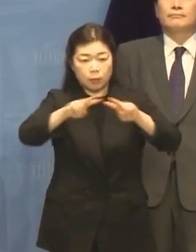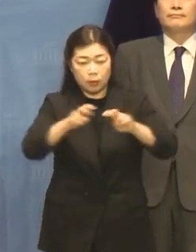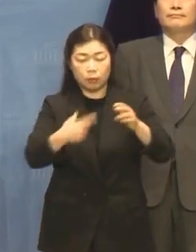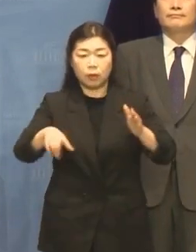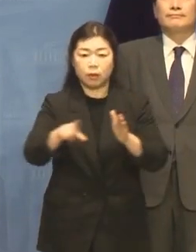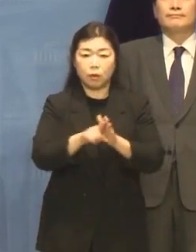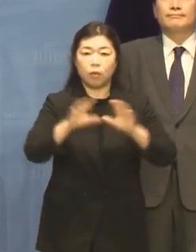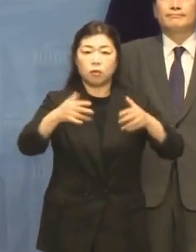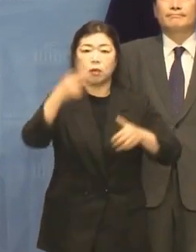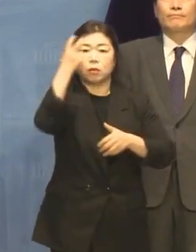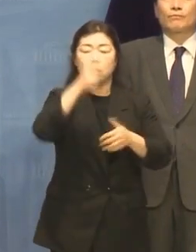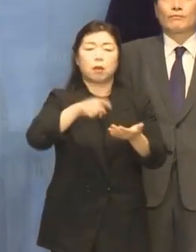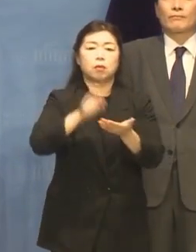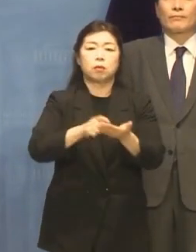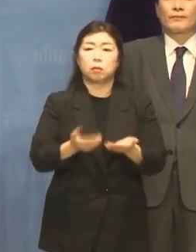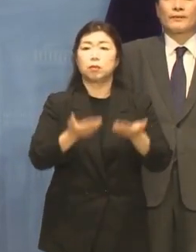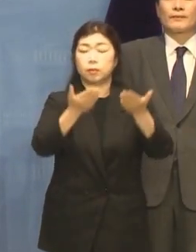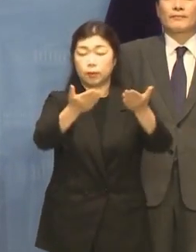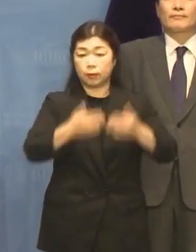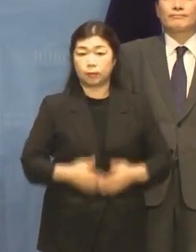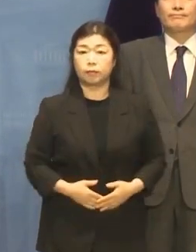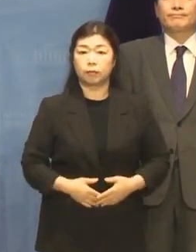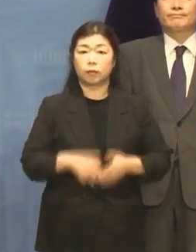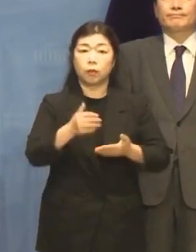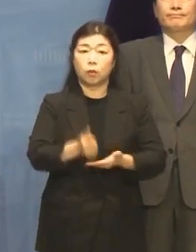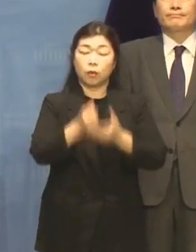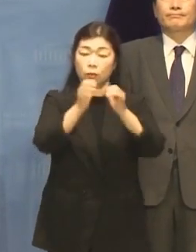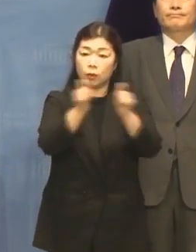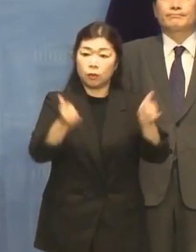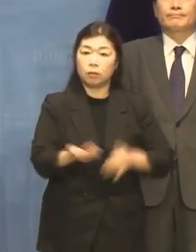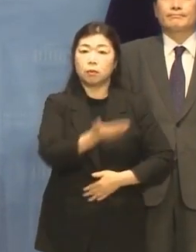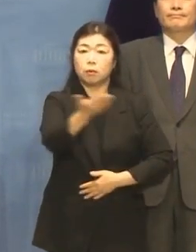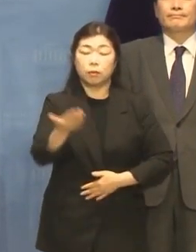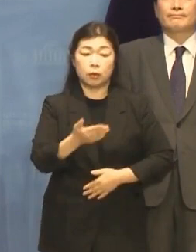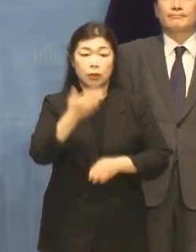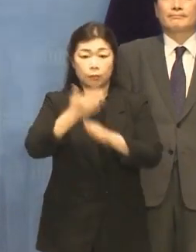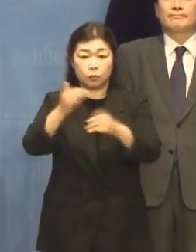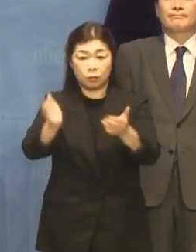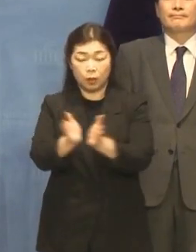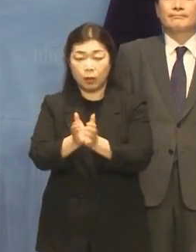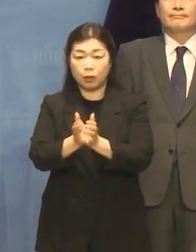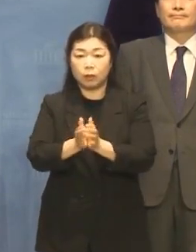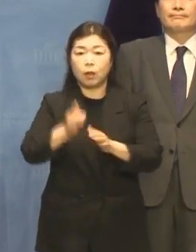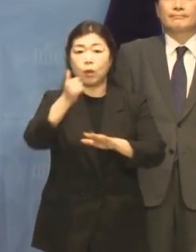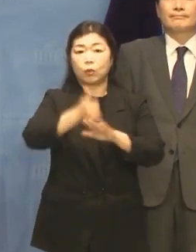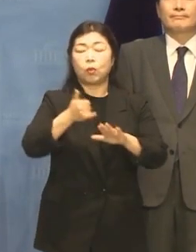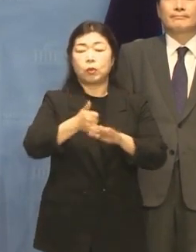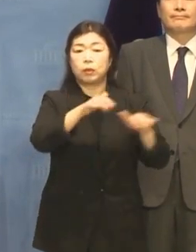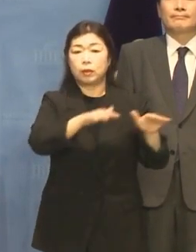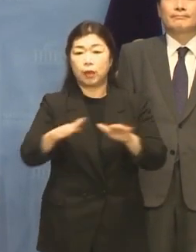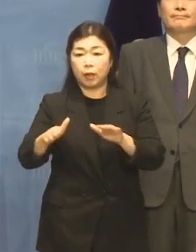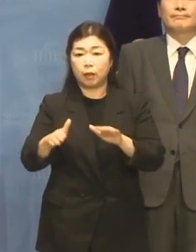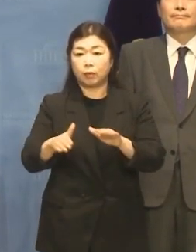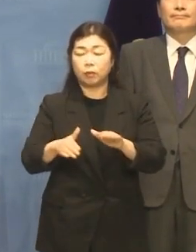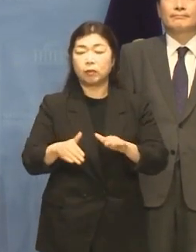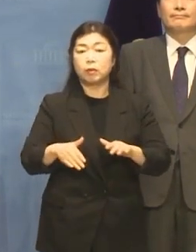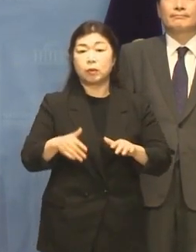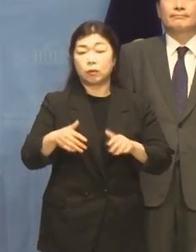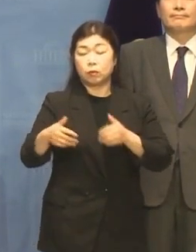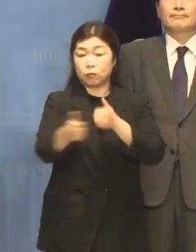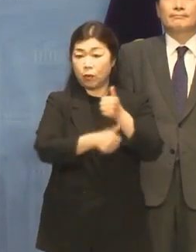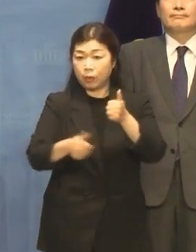촉구 기자회견문. 존경하는 국민 여러분, 더불어민주당 농림축산식품해양수산위원회